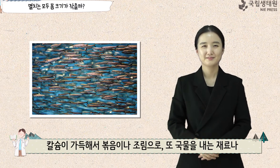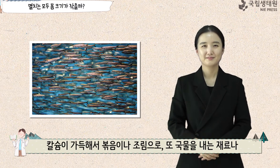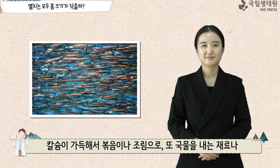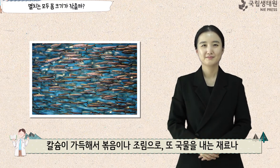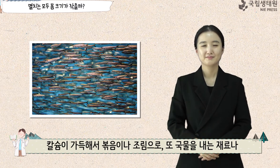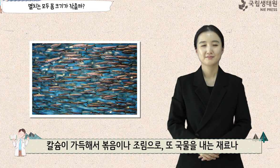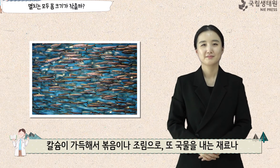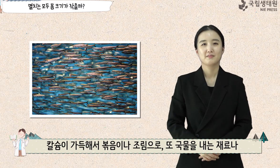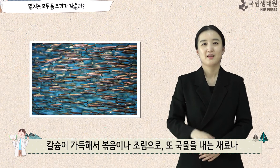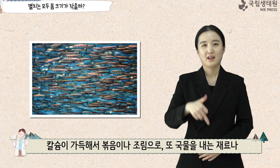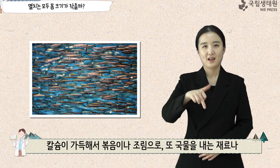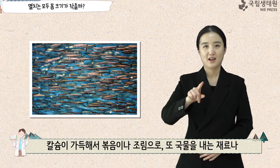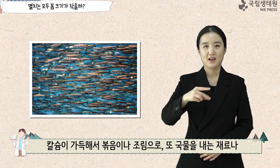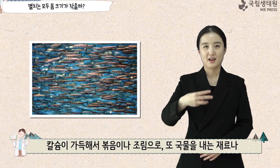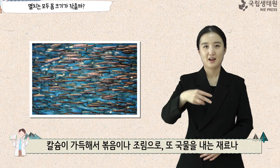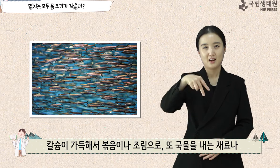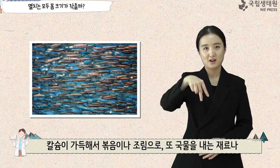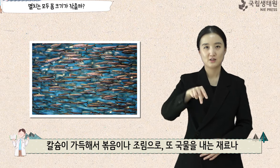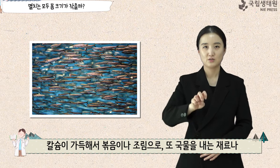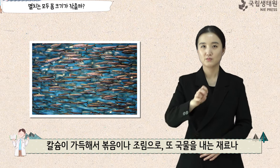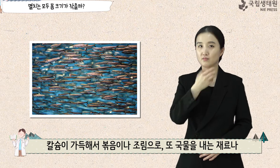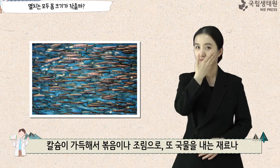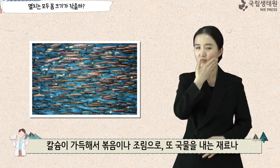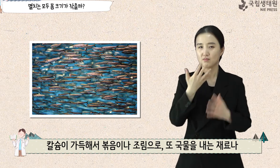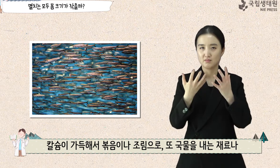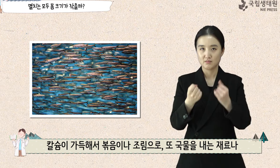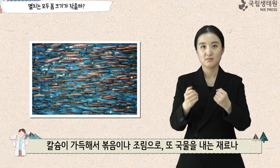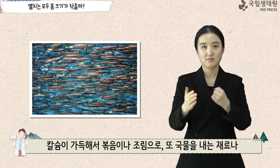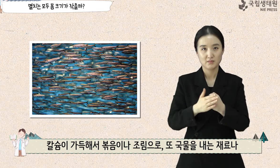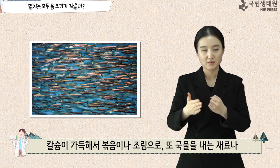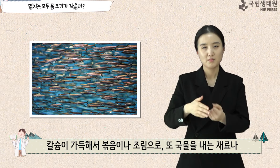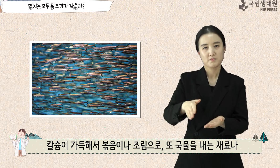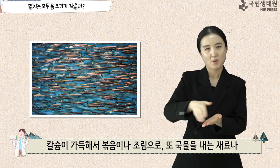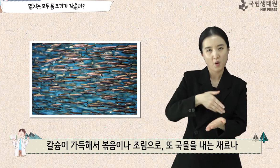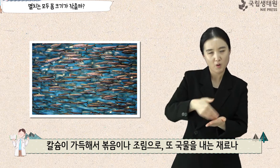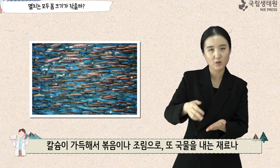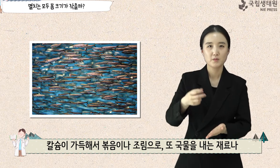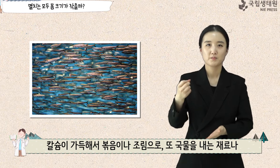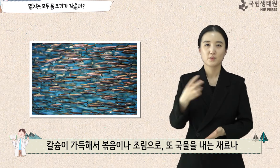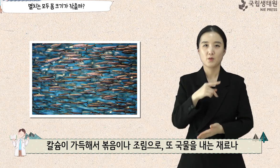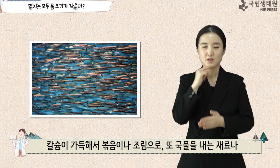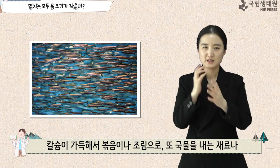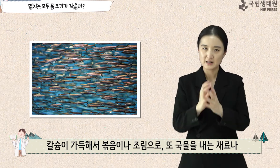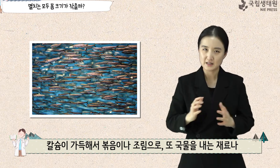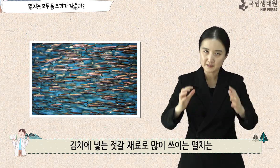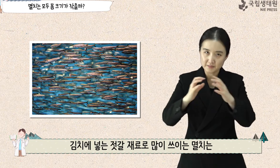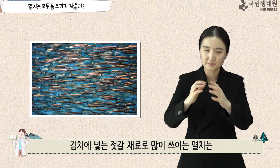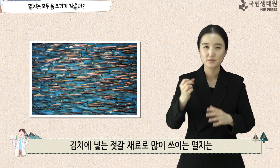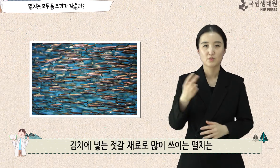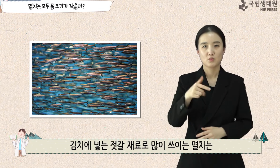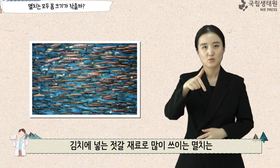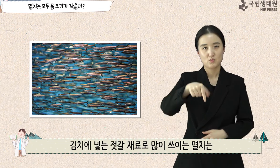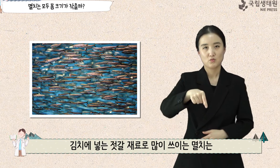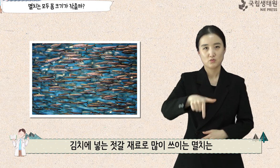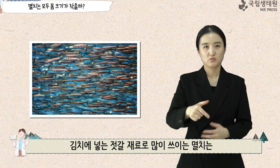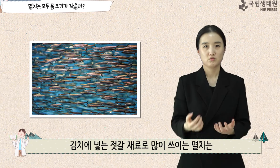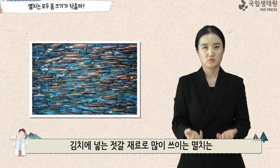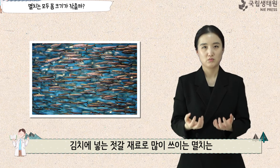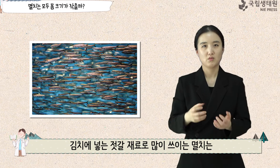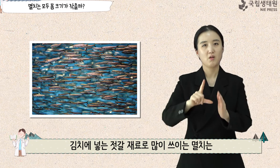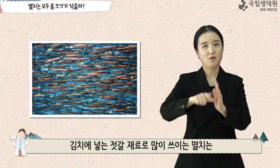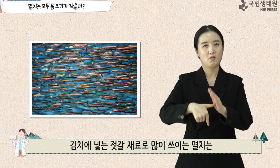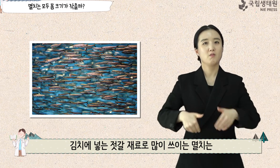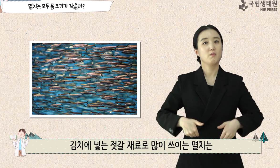칼슘이 가득해서 볶음이나 조림으로 또 국물을 내는 재료나 김치에 넣는